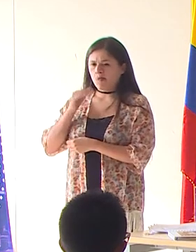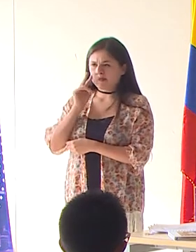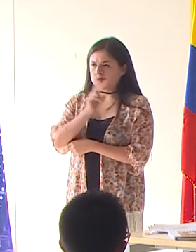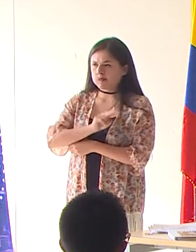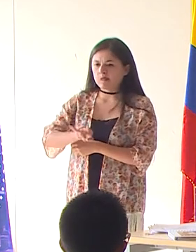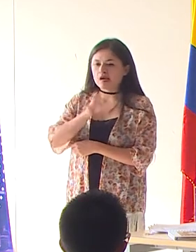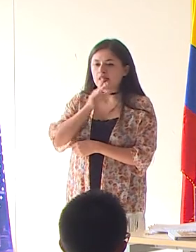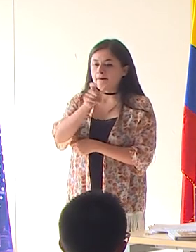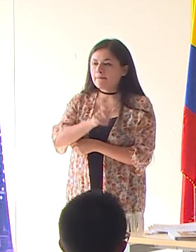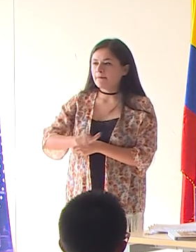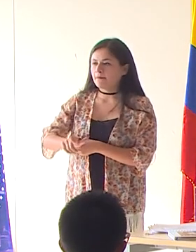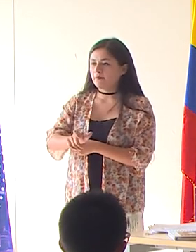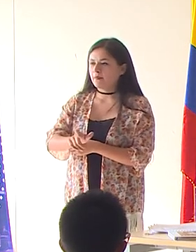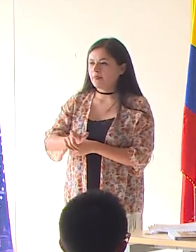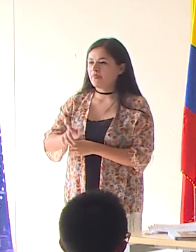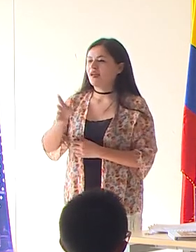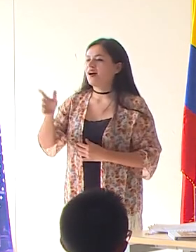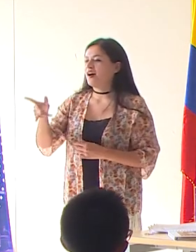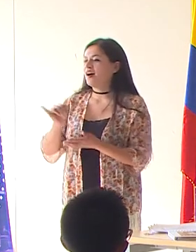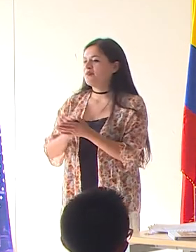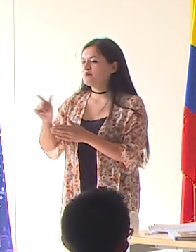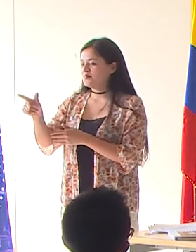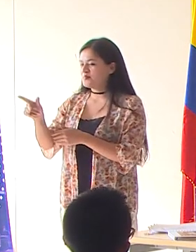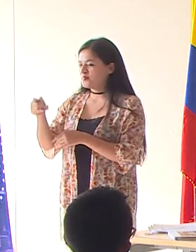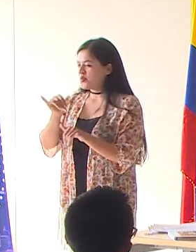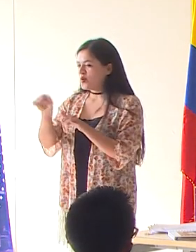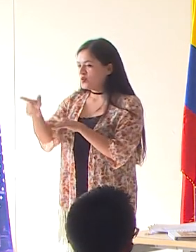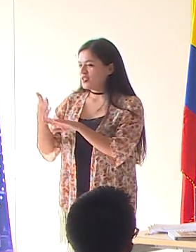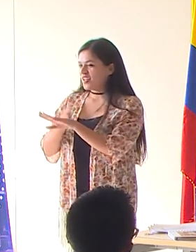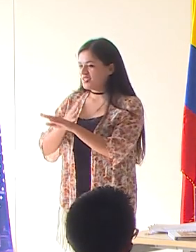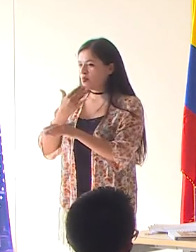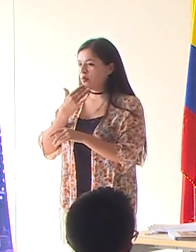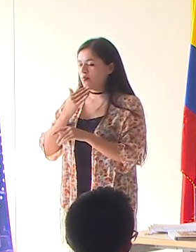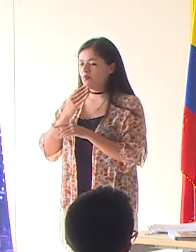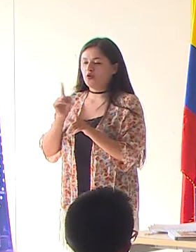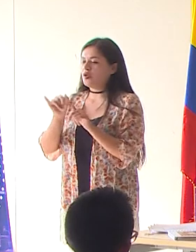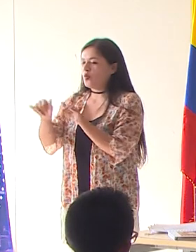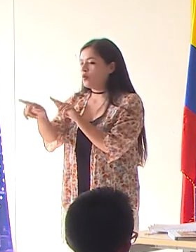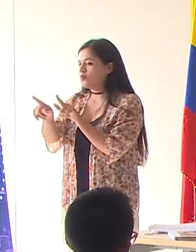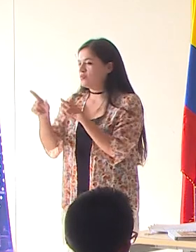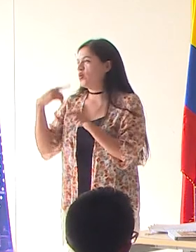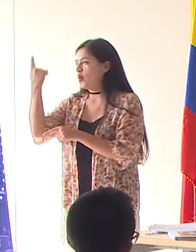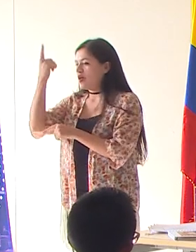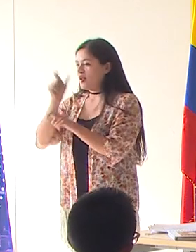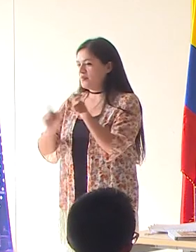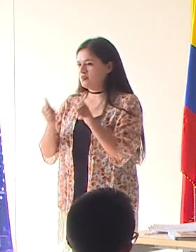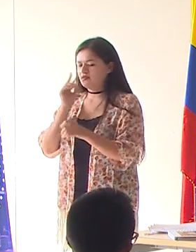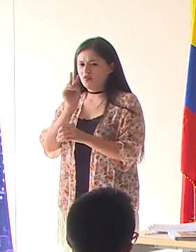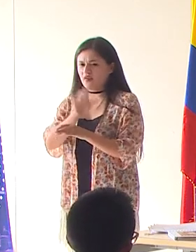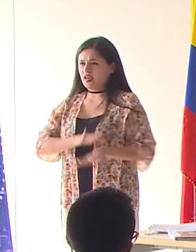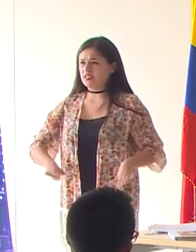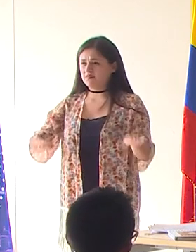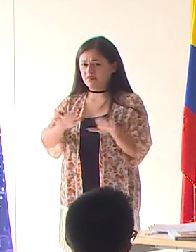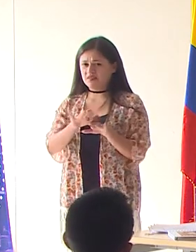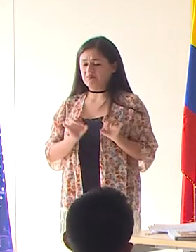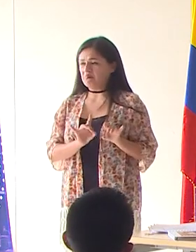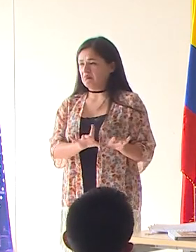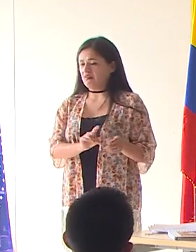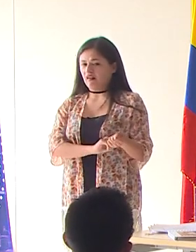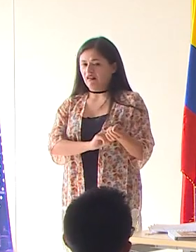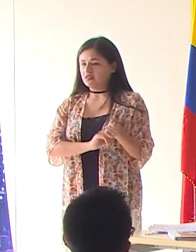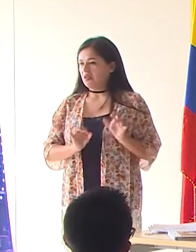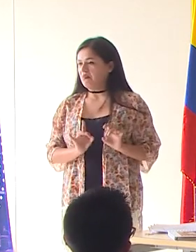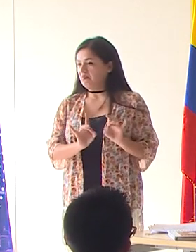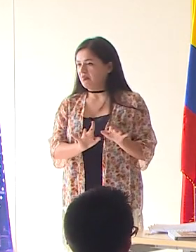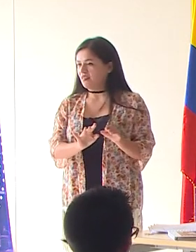habitamos determinadas partes de la ciudad nos damos cuenta que no solamente es una cuestión ya que además de la cuestión económica